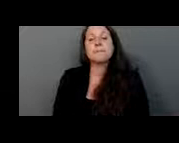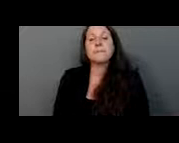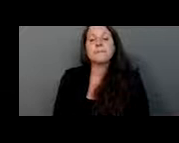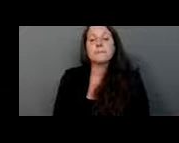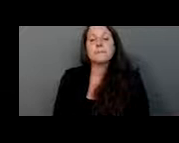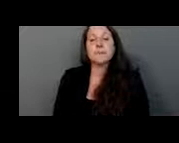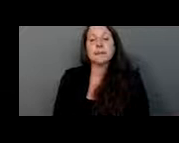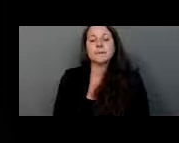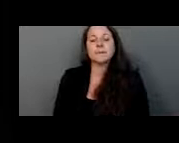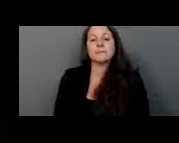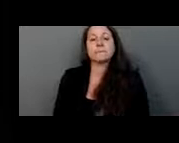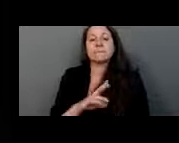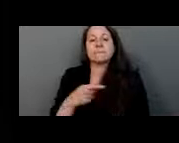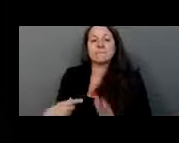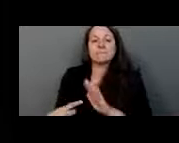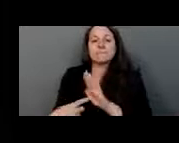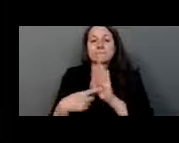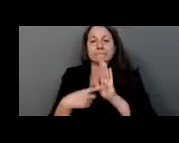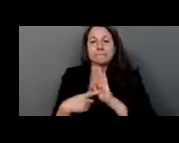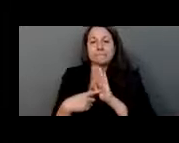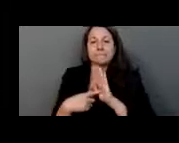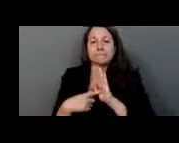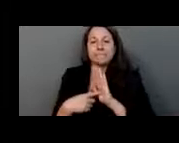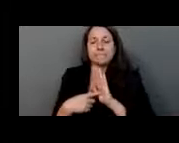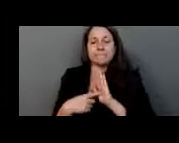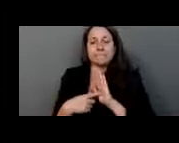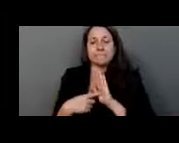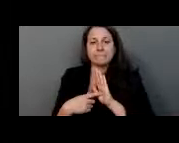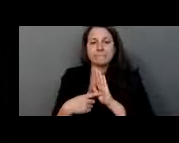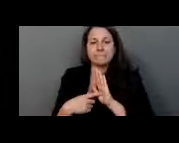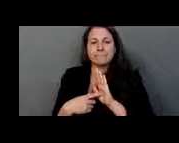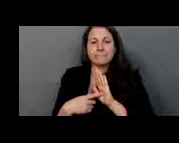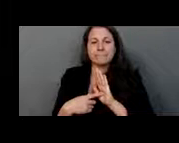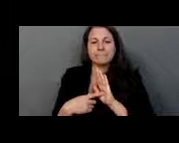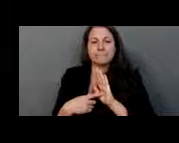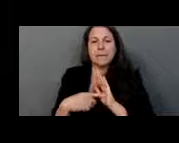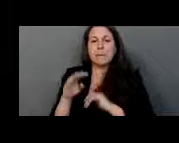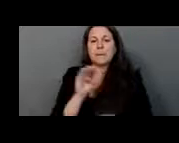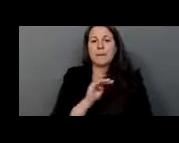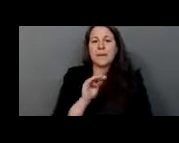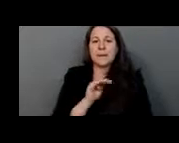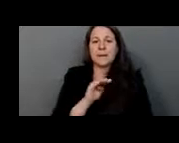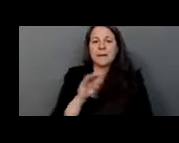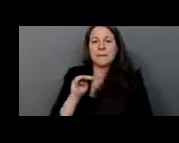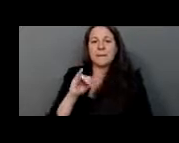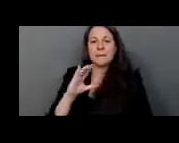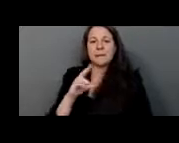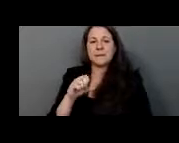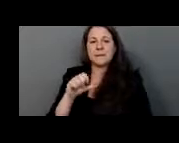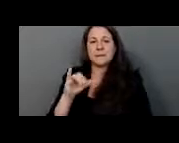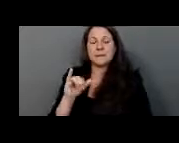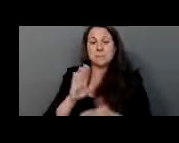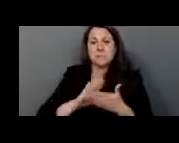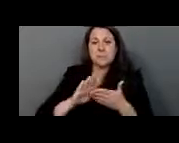Alors, pour le prochain extrait, il s'agit de Megan. Excusez-moi, c'est parce que j'ai